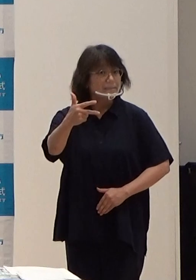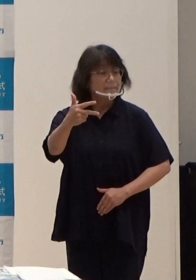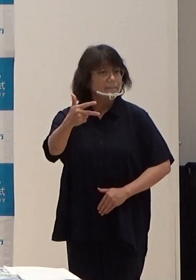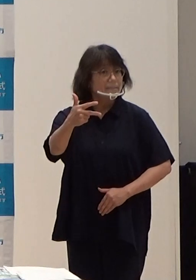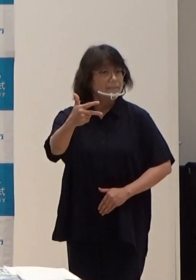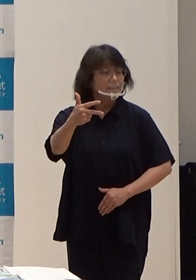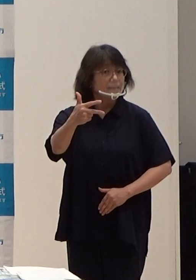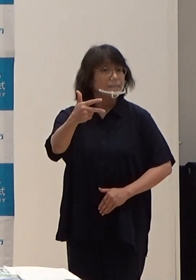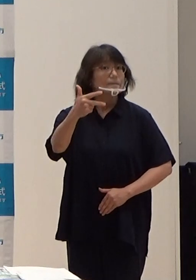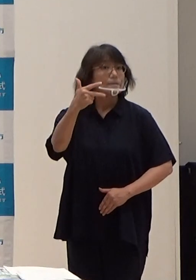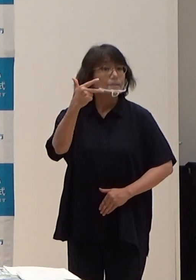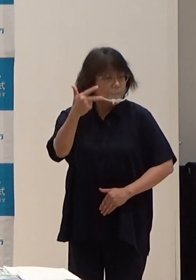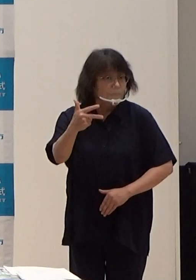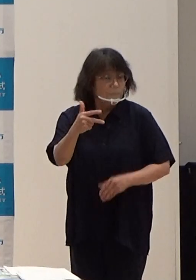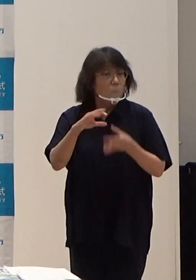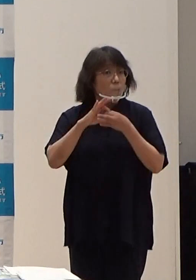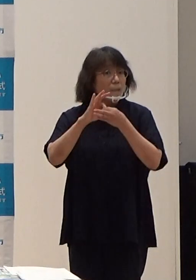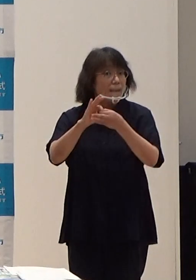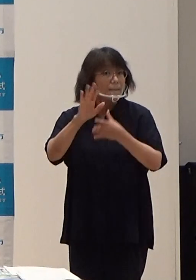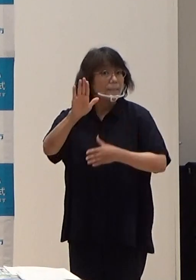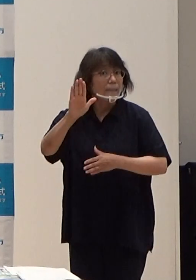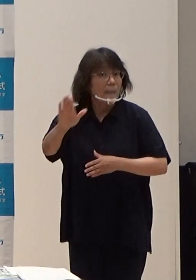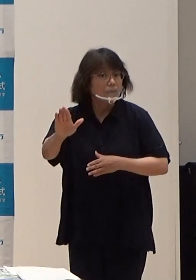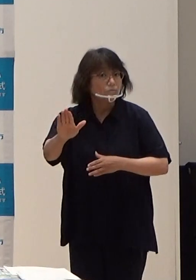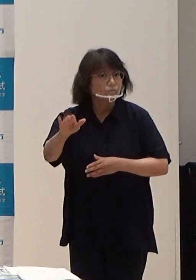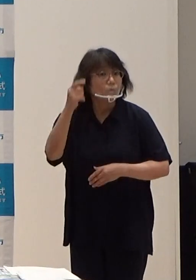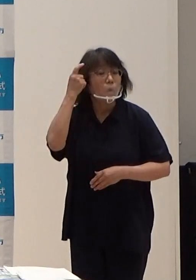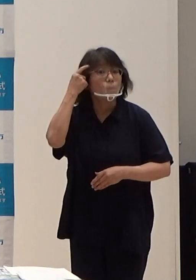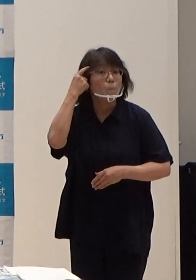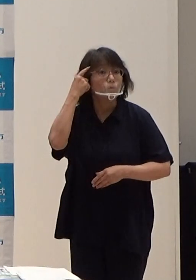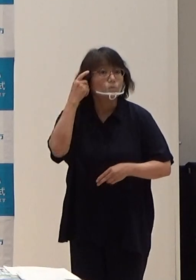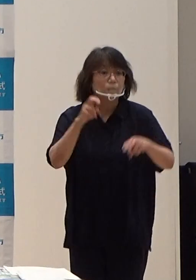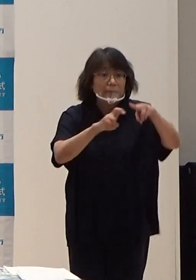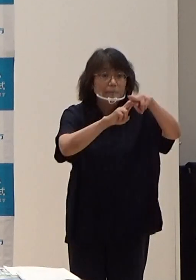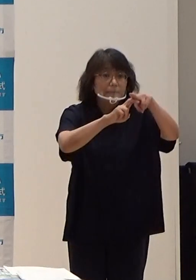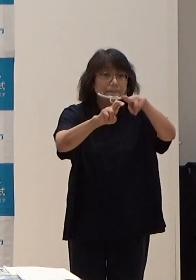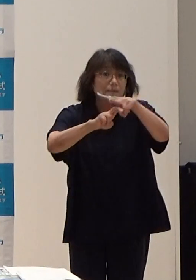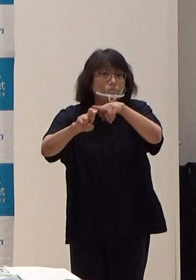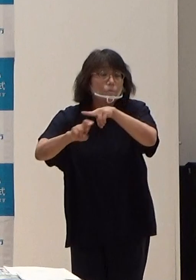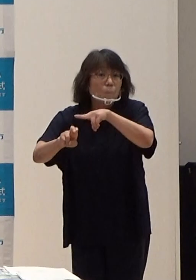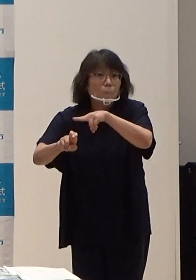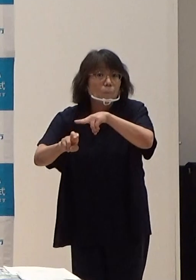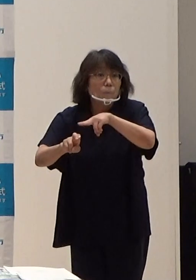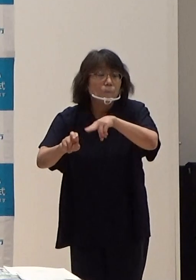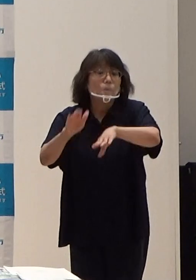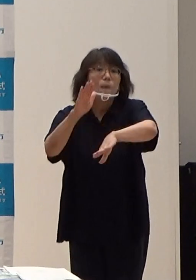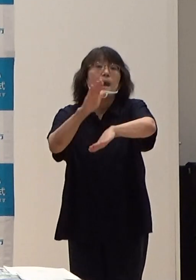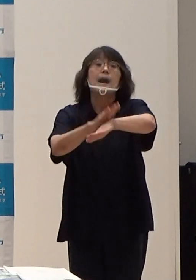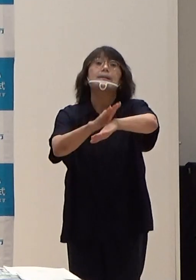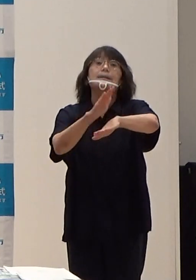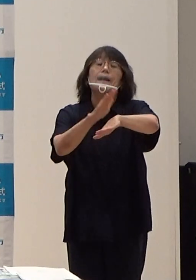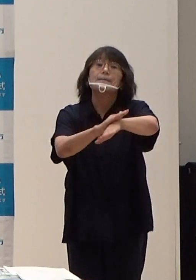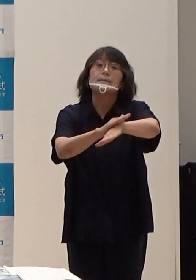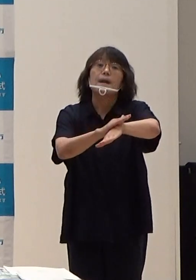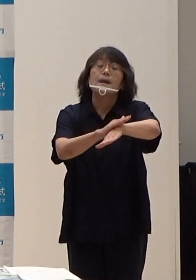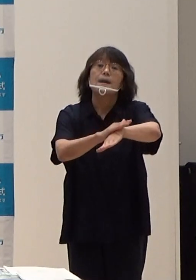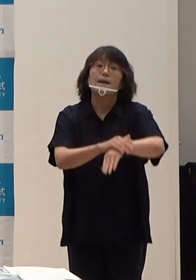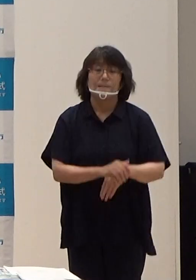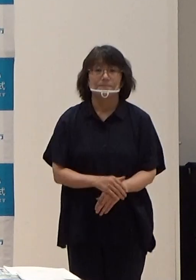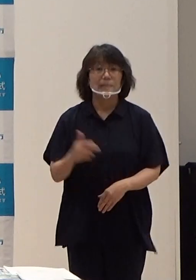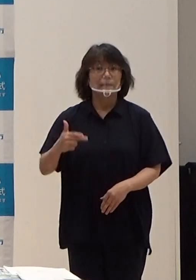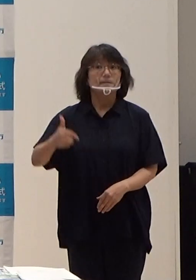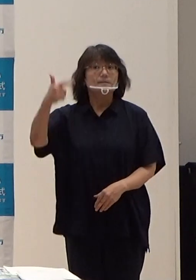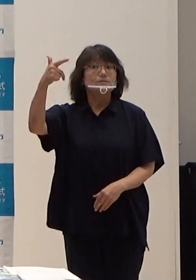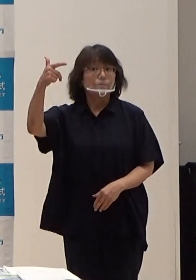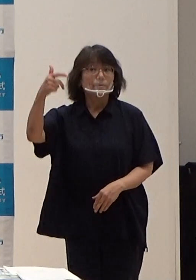から、鉄道の在り方として出てくるんですけれども、市長としてはこの問題どの